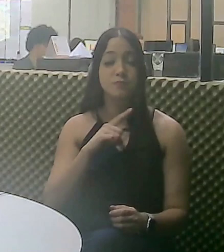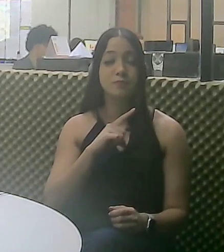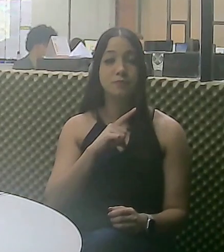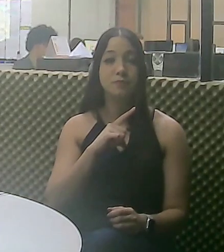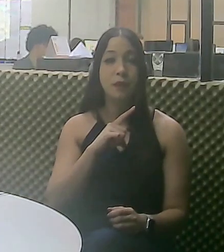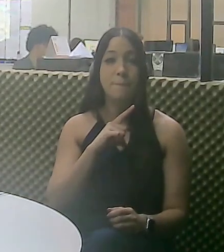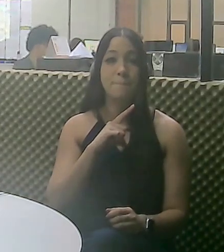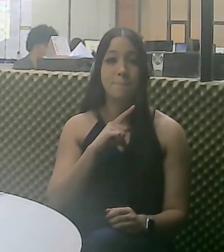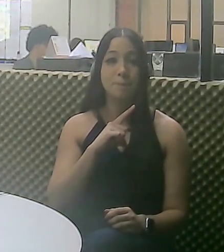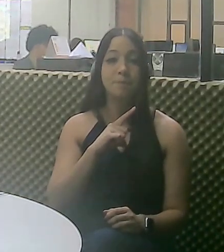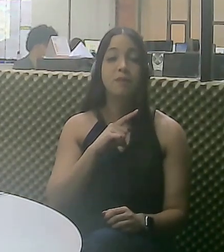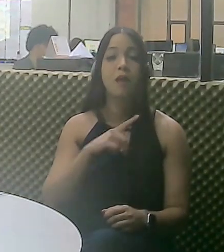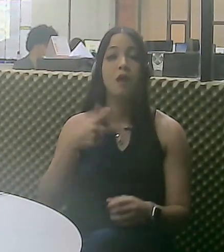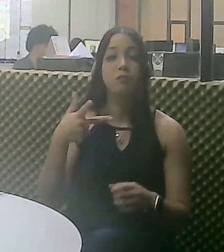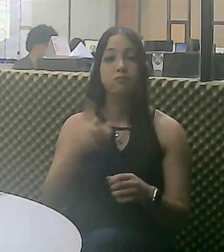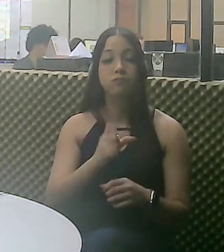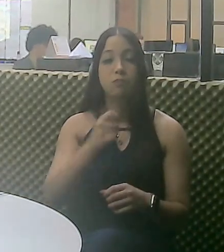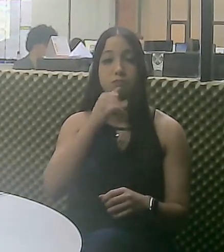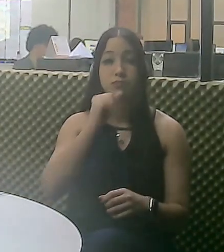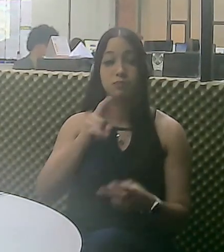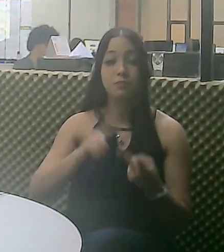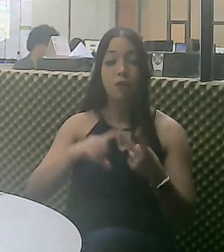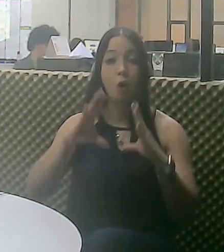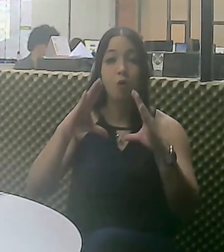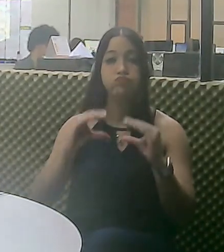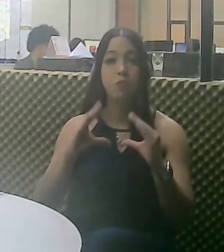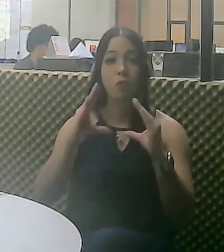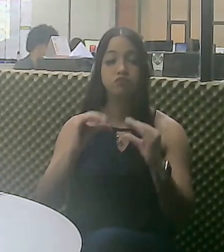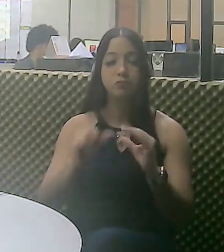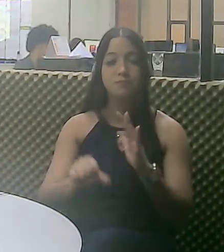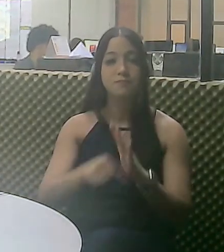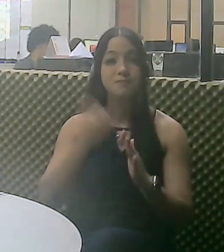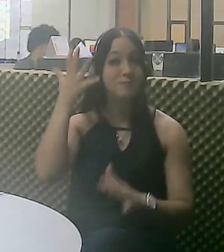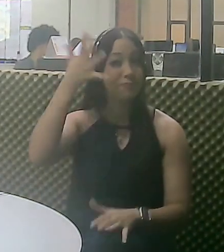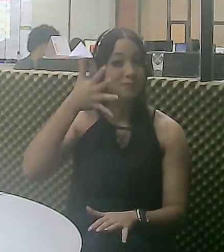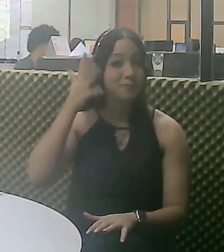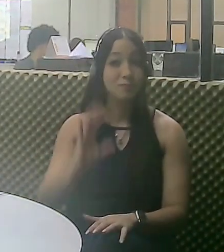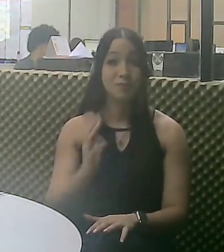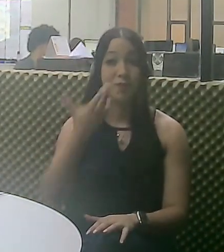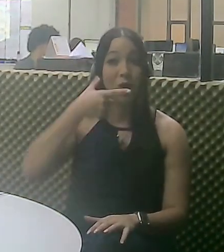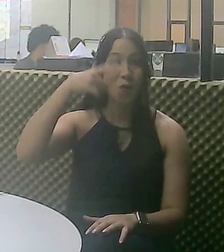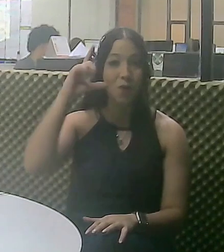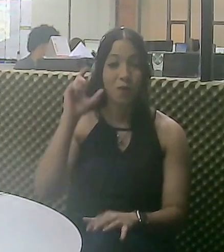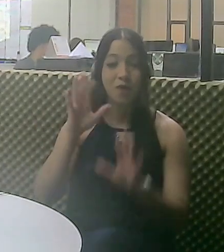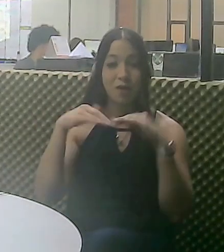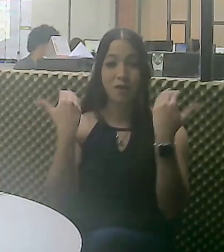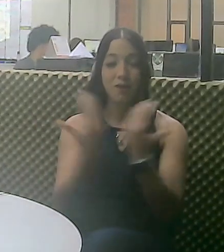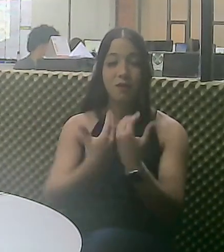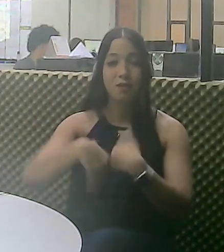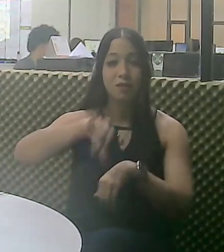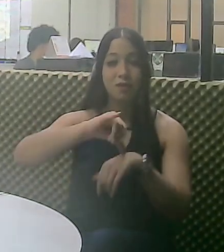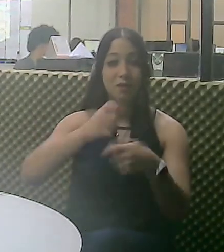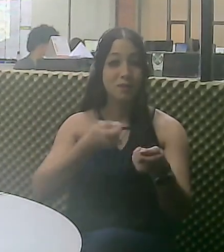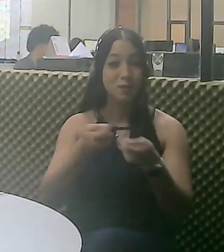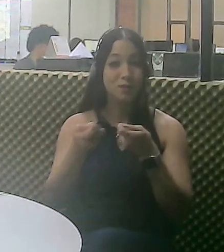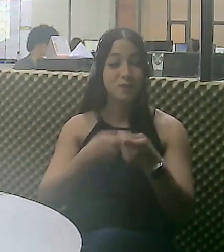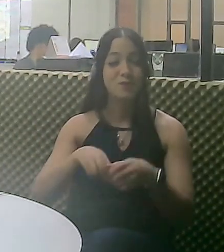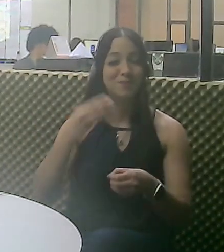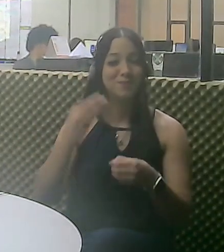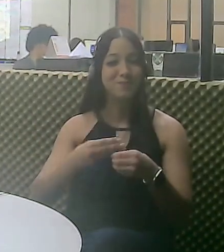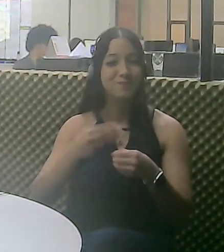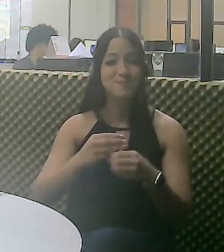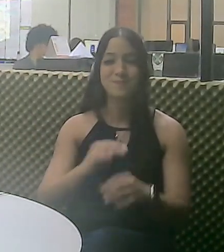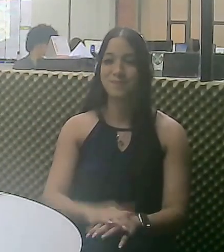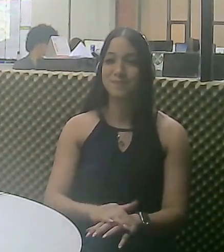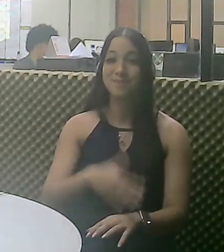destaque estão em gestão eletrônica e amortecedores a primeira palestra aconteceu ontem no auditório do Centro Administrativo Municipal